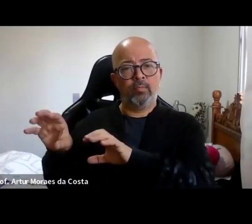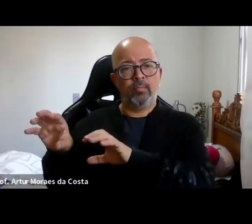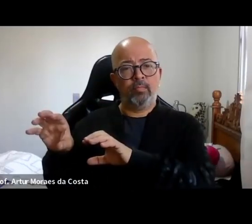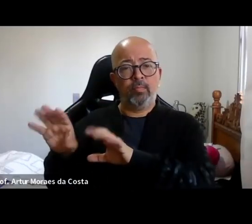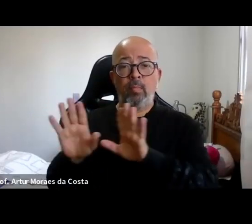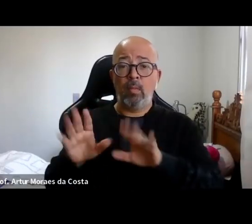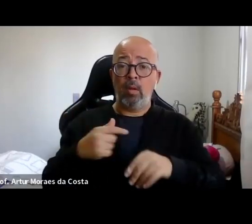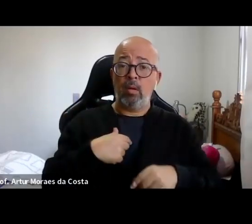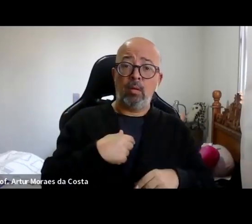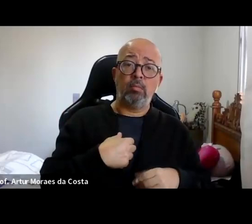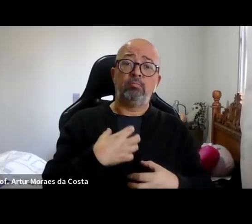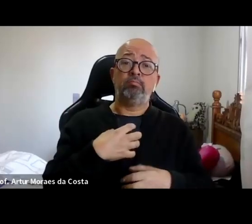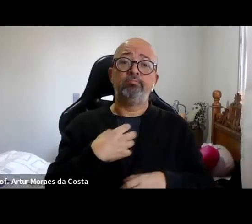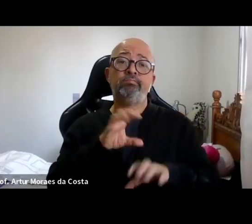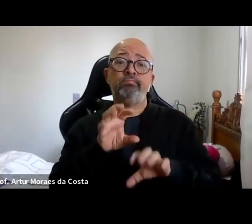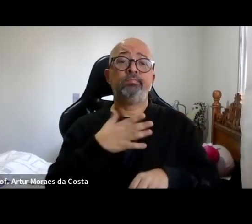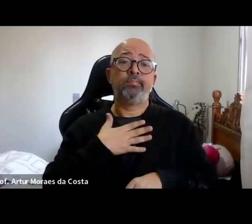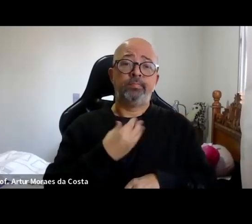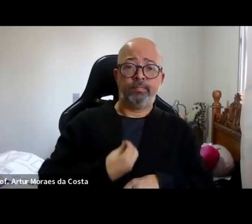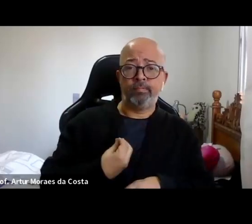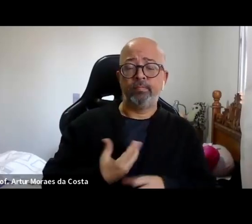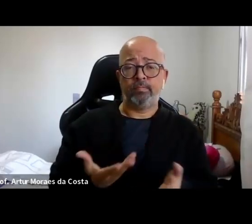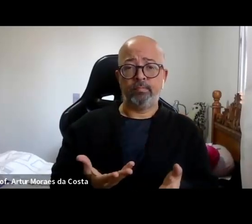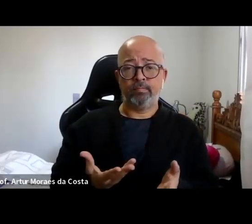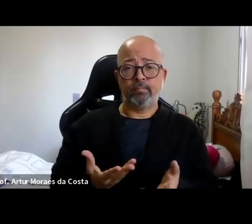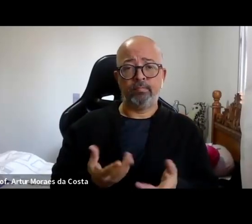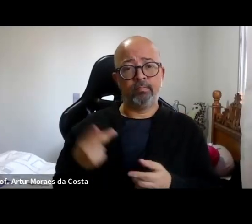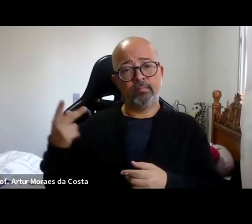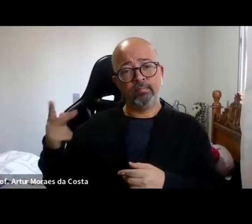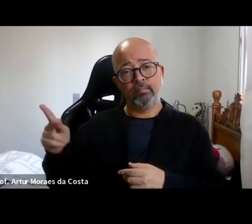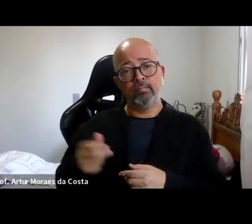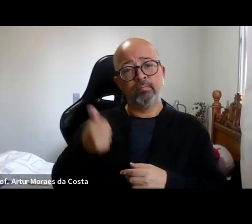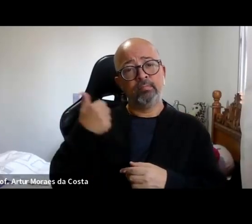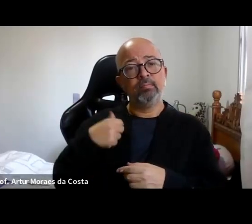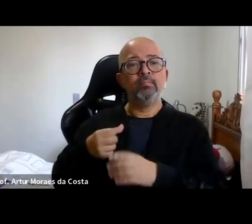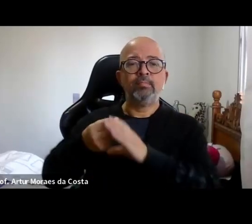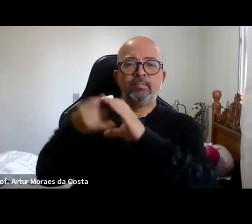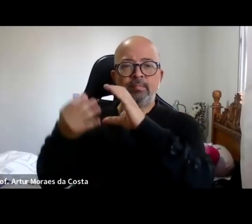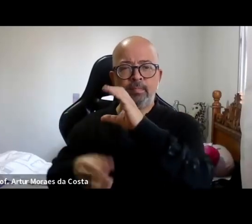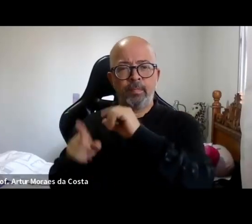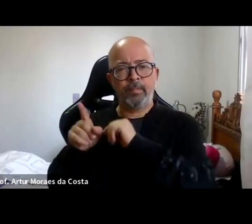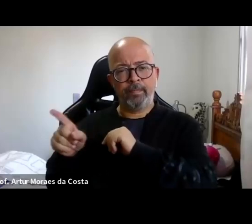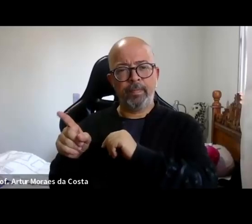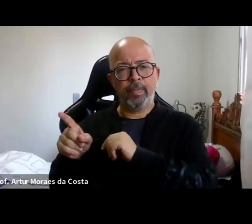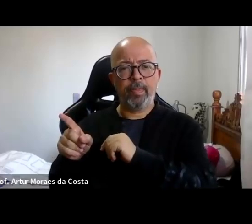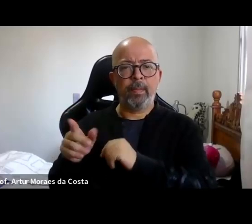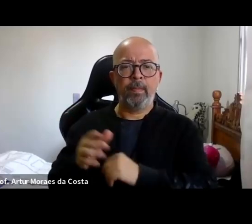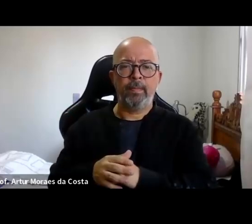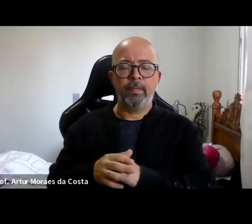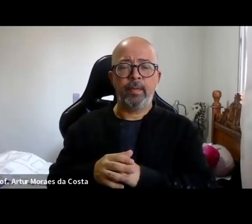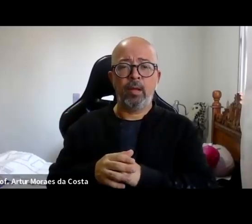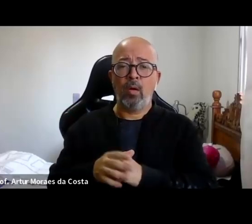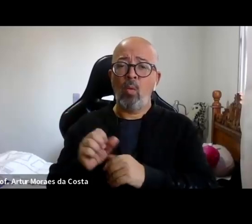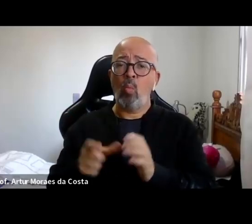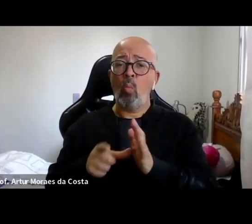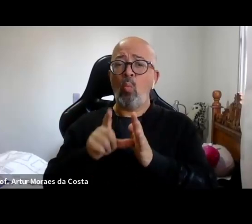considere que puede ser mucho mejor hacer una descripción previa de todo lo que va a vivir para que cuando lo viva pueda